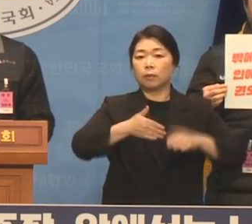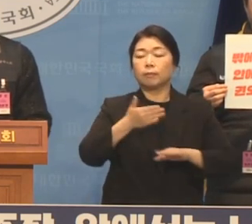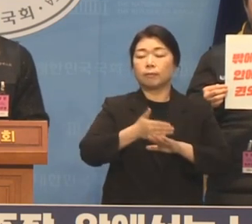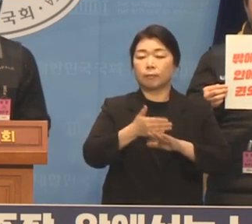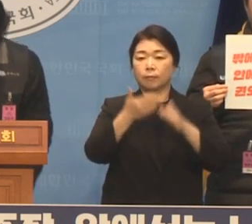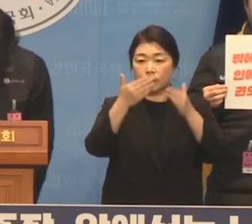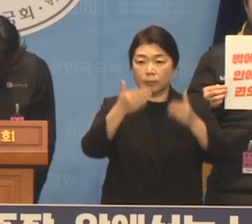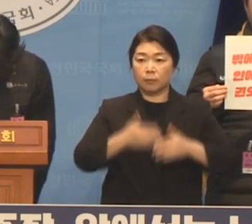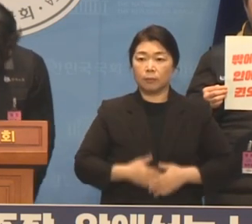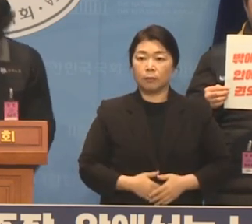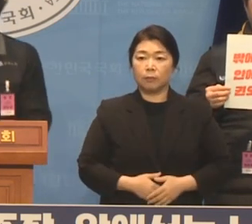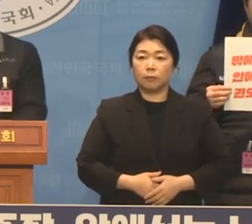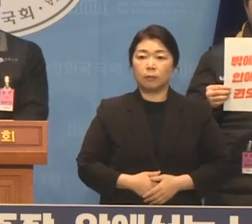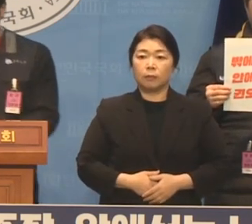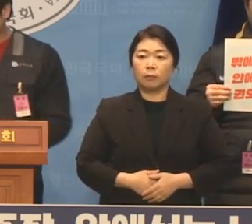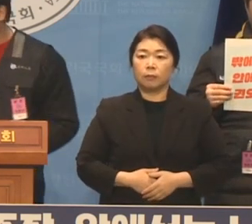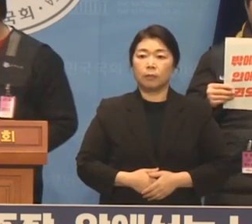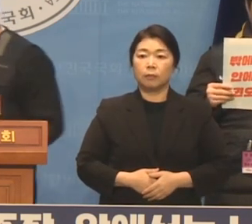감사합니다.